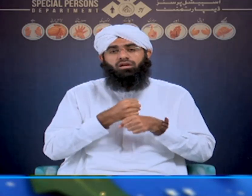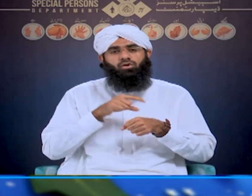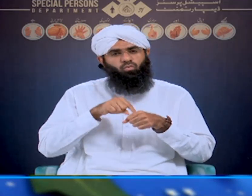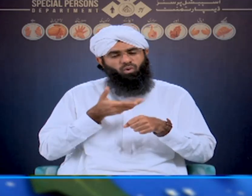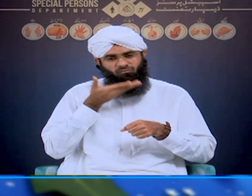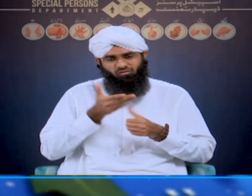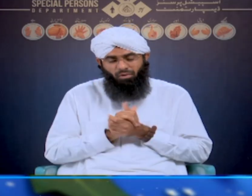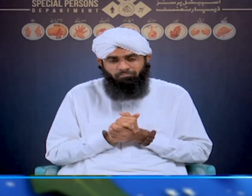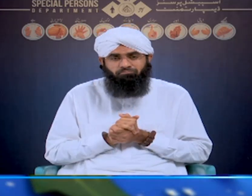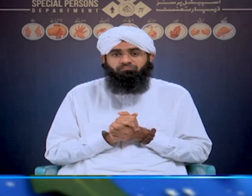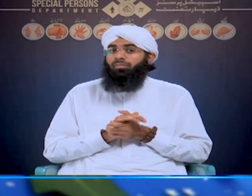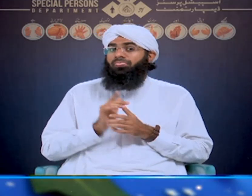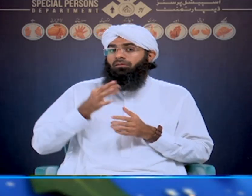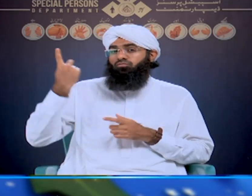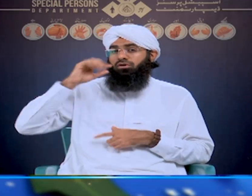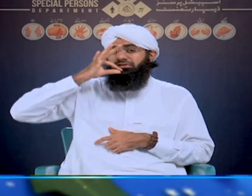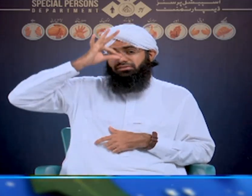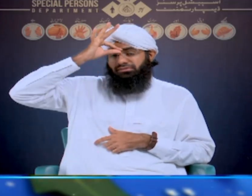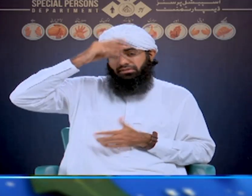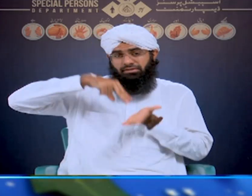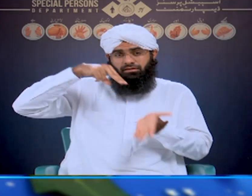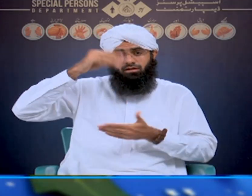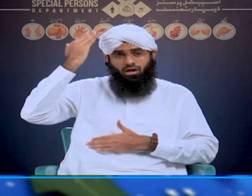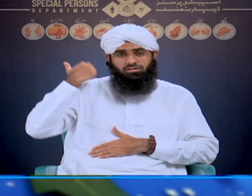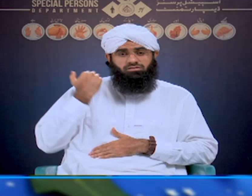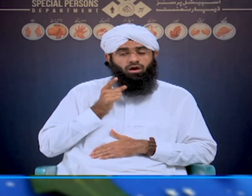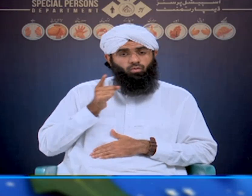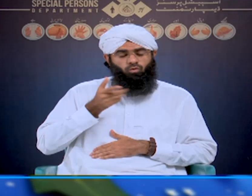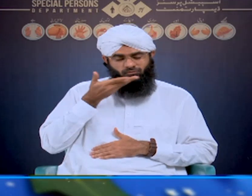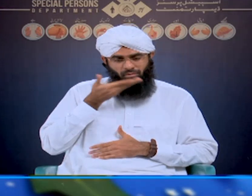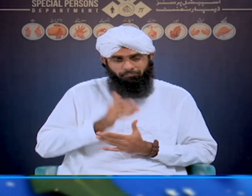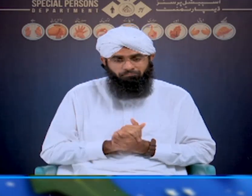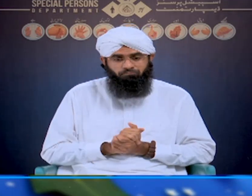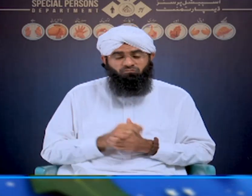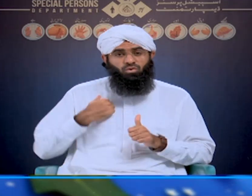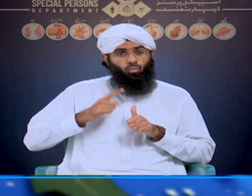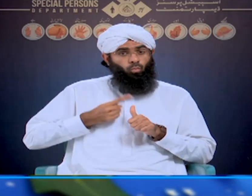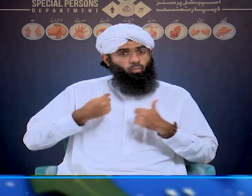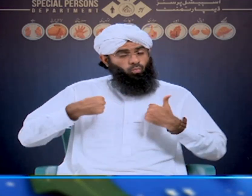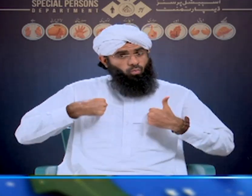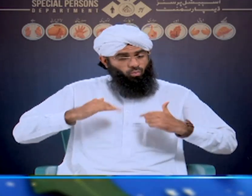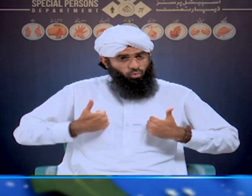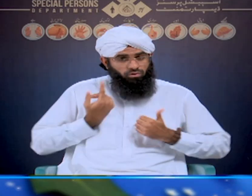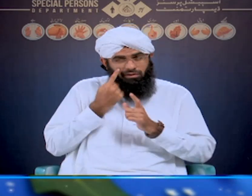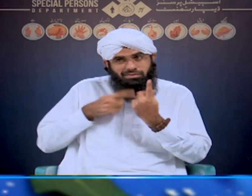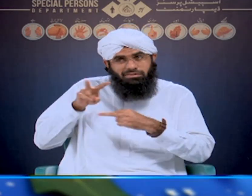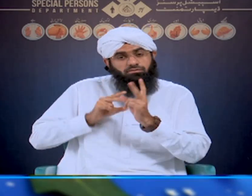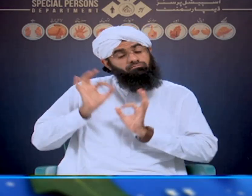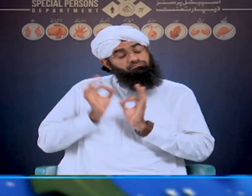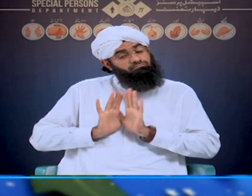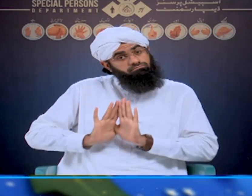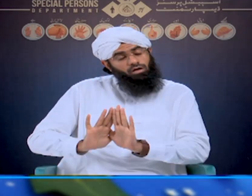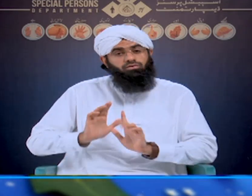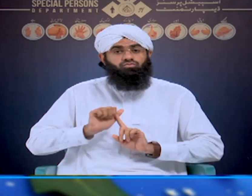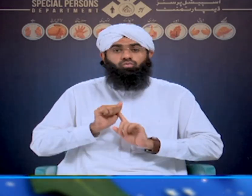ہیں, حضرت سیدنا عیسیٰ علیہ الصلاۃ والسلام سے منقول ہے کہ خود کو بد نگاہی سے بچاؤ کیونکہ